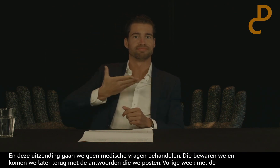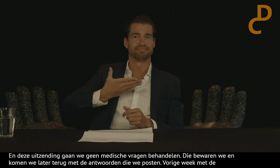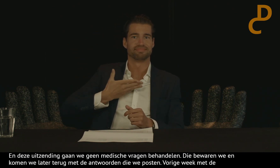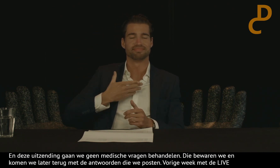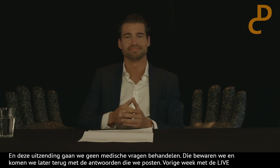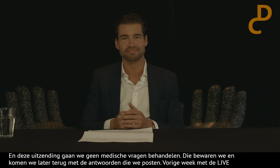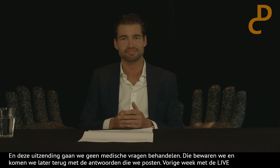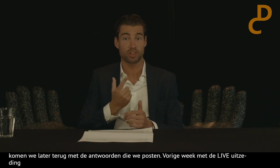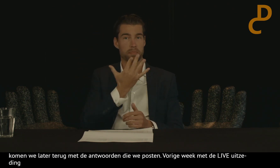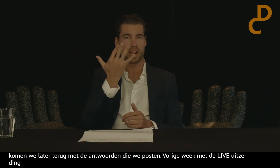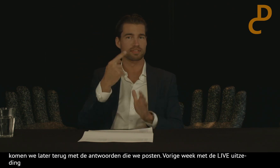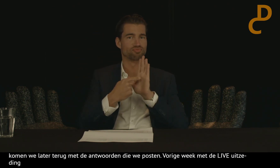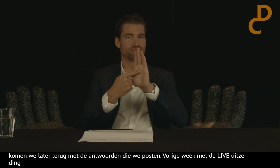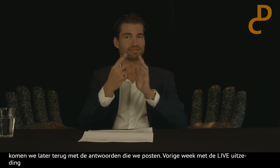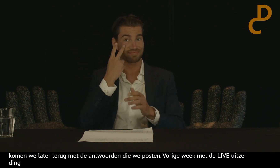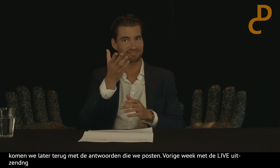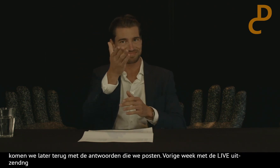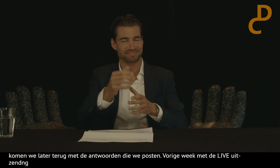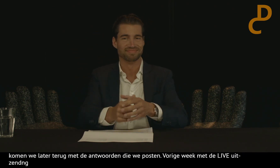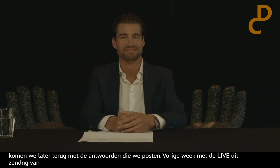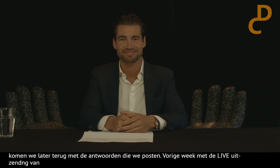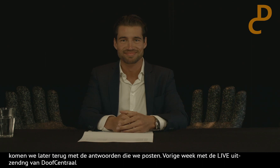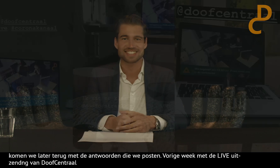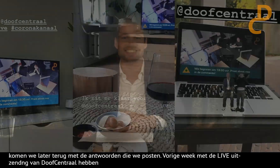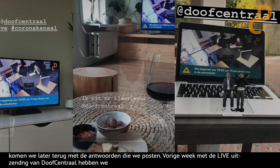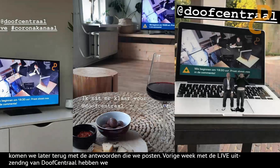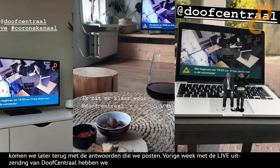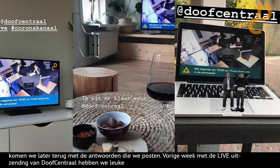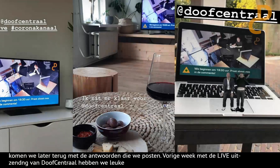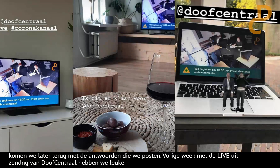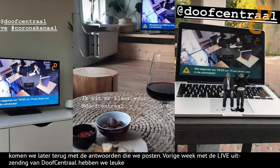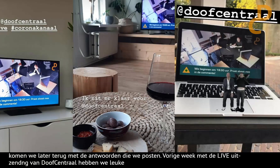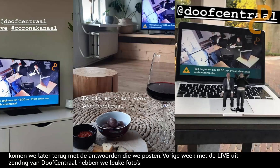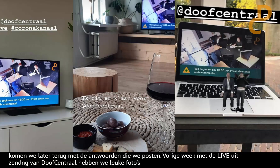veel leuke foto's weer ontvangen. We zullen even een paar laten zien. Kijk maar.